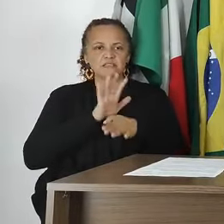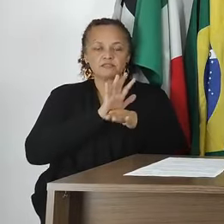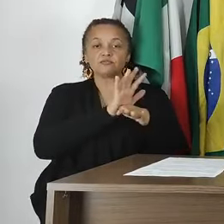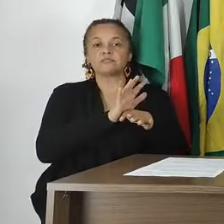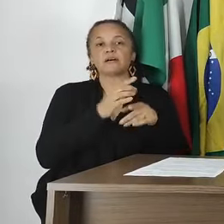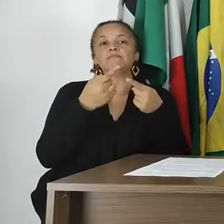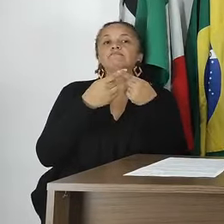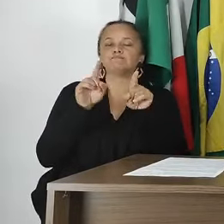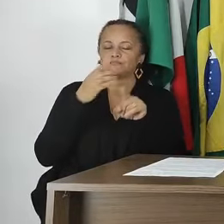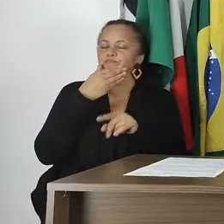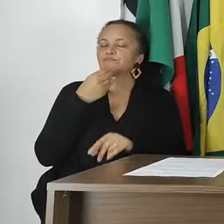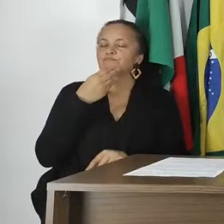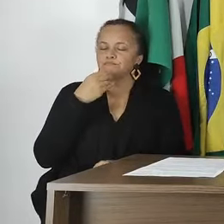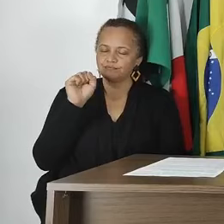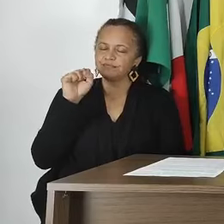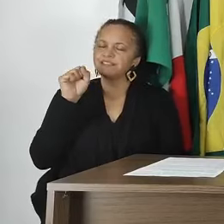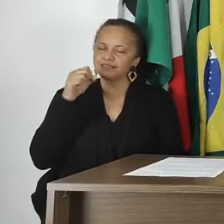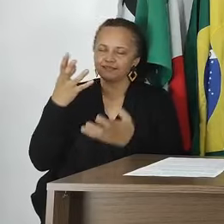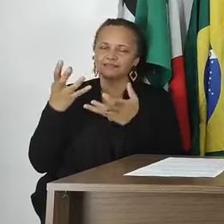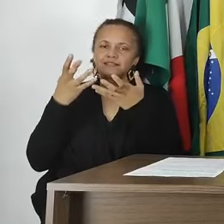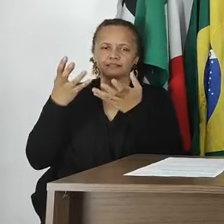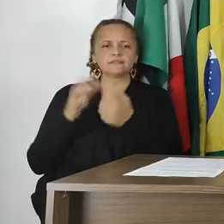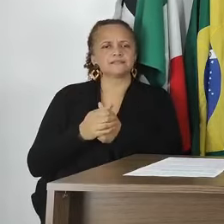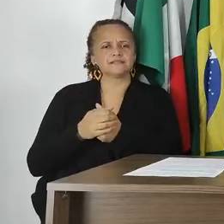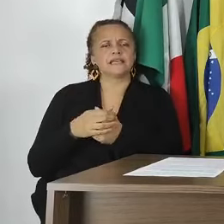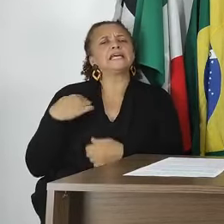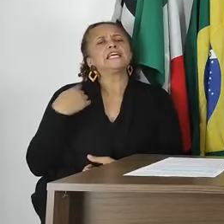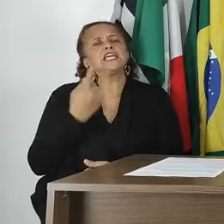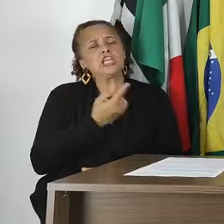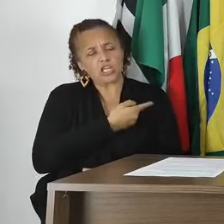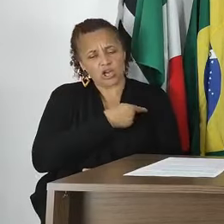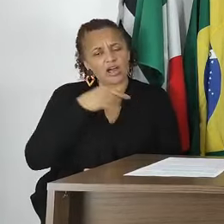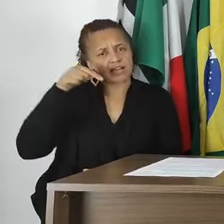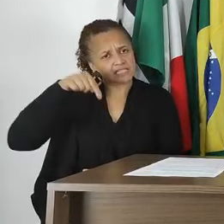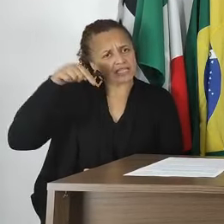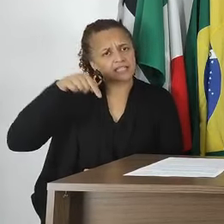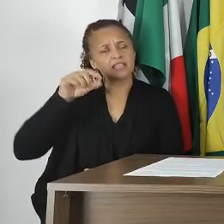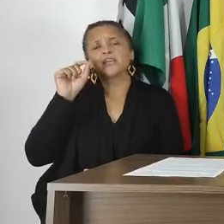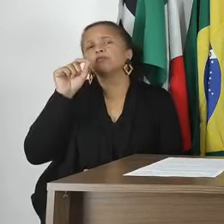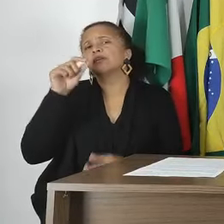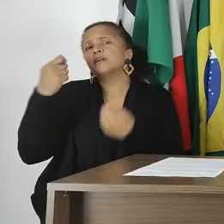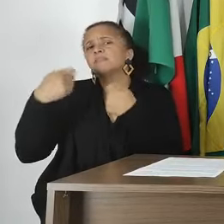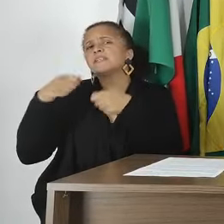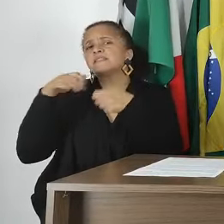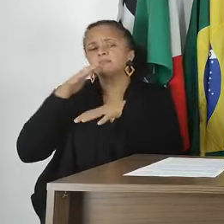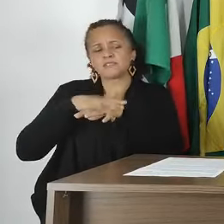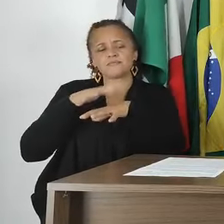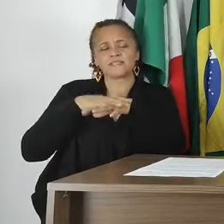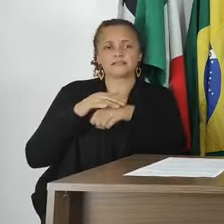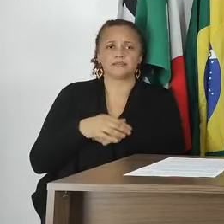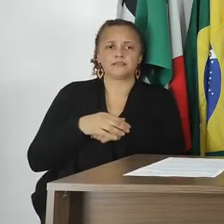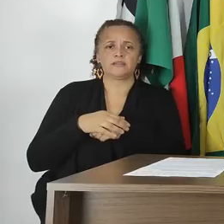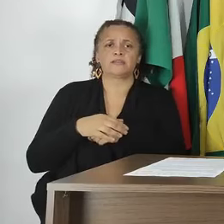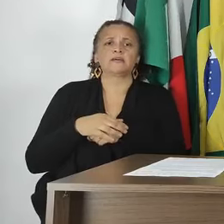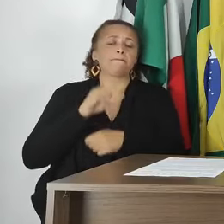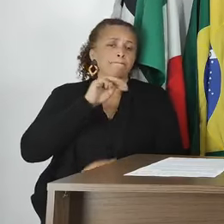igreja na terra? A missão da igreja é praticar o ID, do Evangelho de Marcos, capítulo 16,